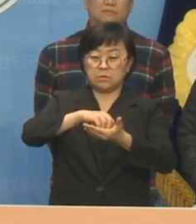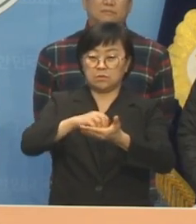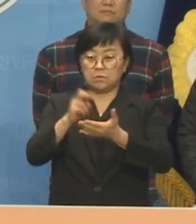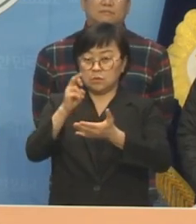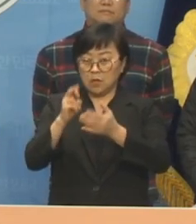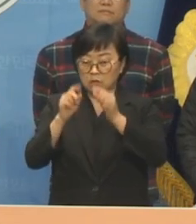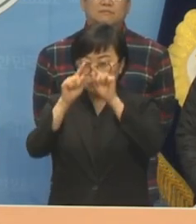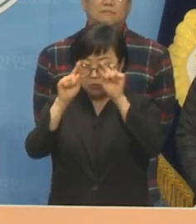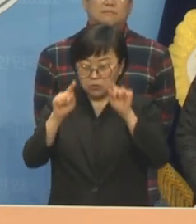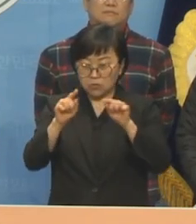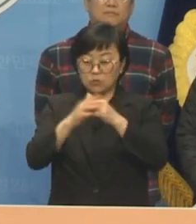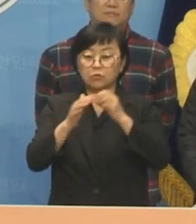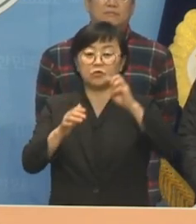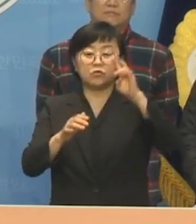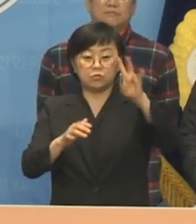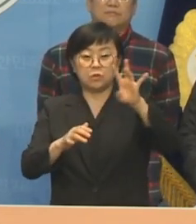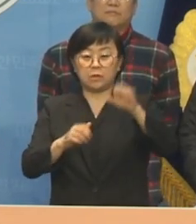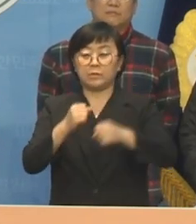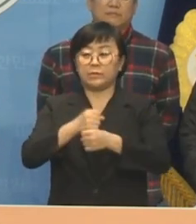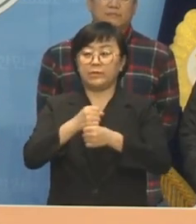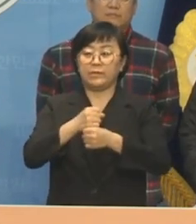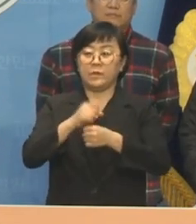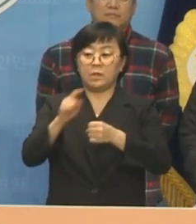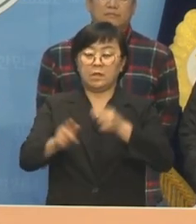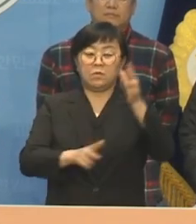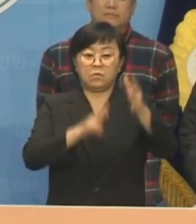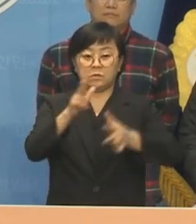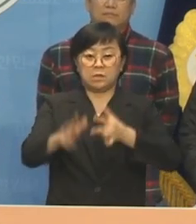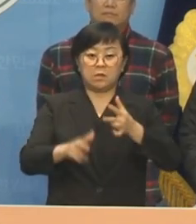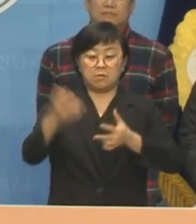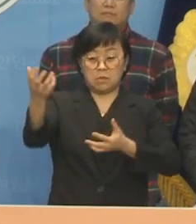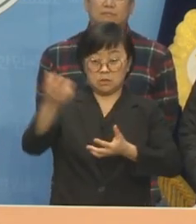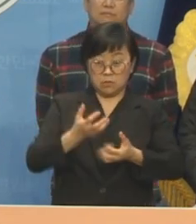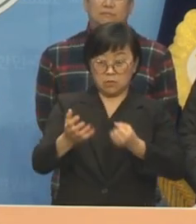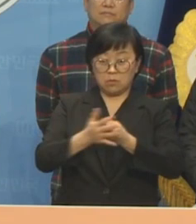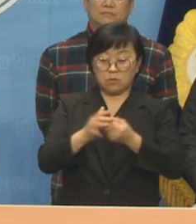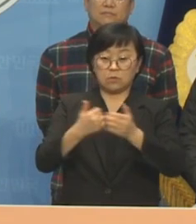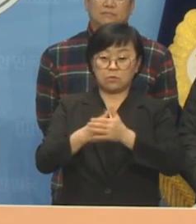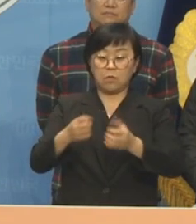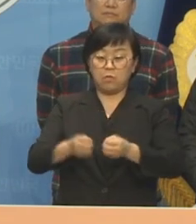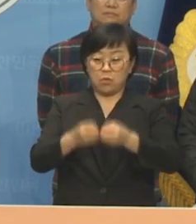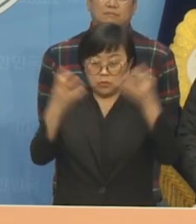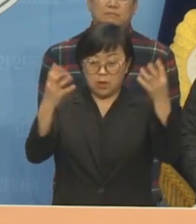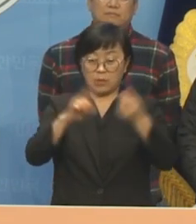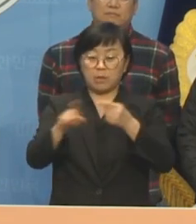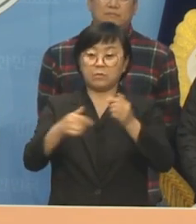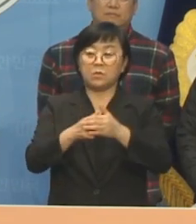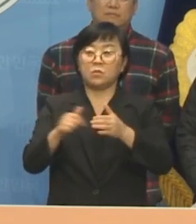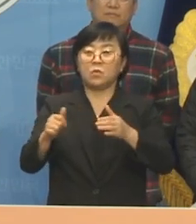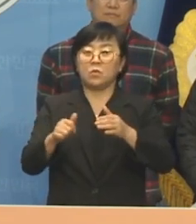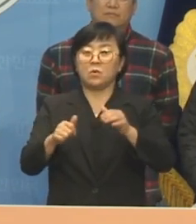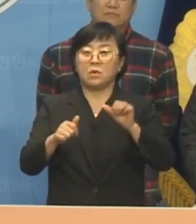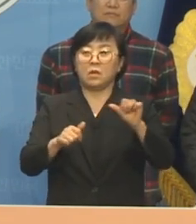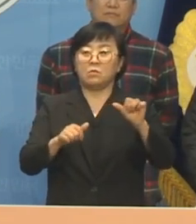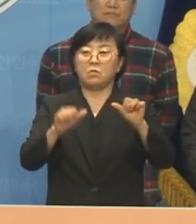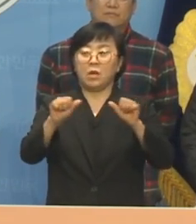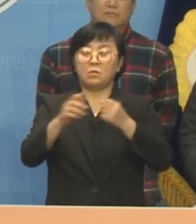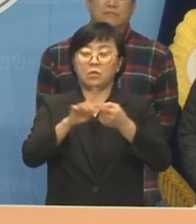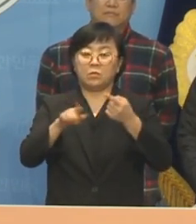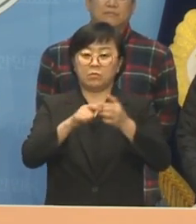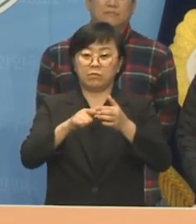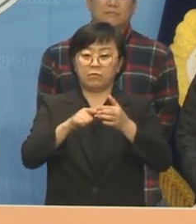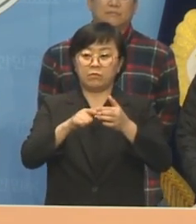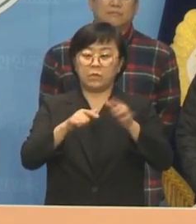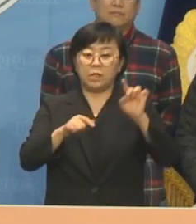모탄 24발을 생산합니다. 이 공장에 반입된 화약류는 콤프 A5로 화약류 위험